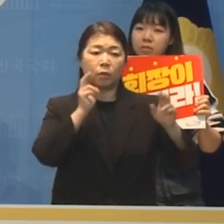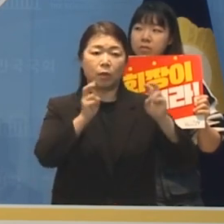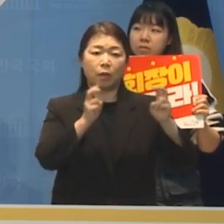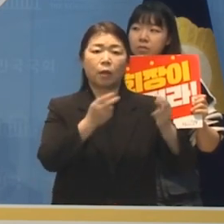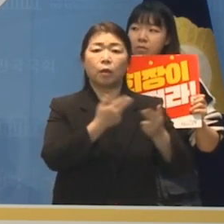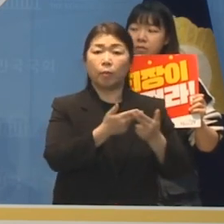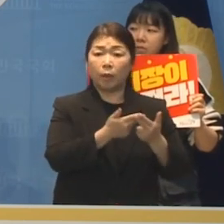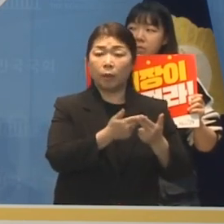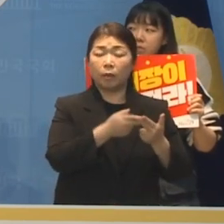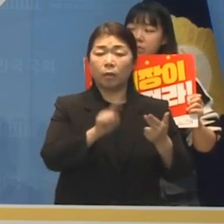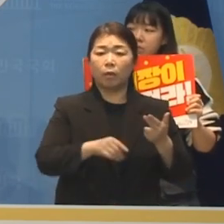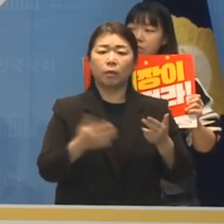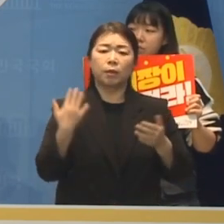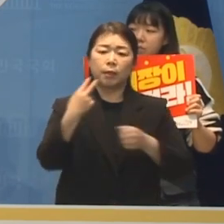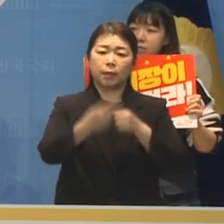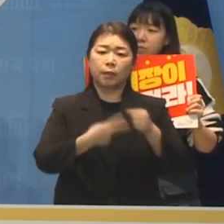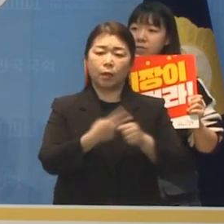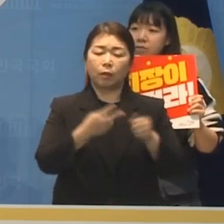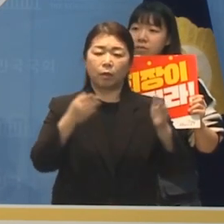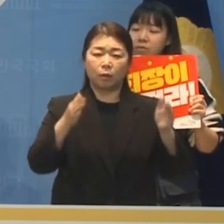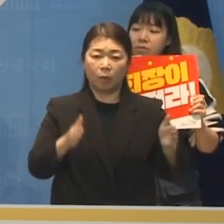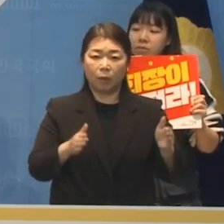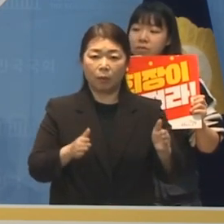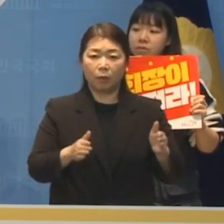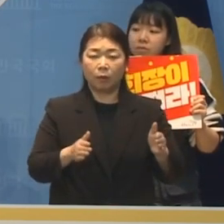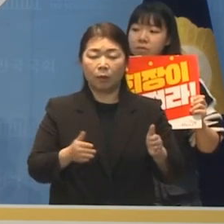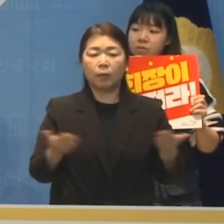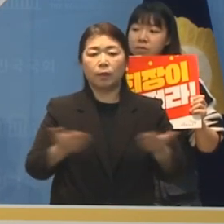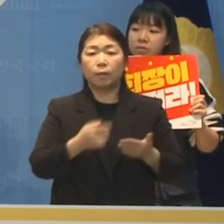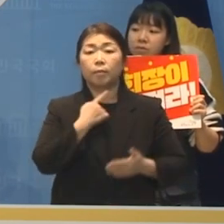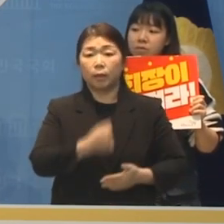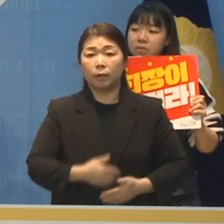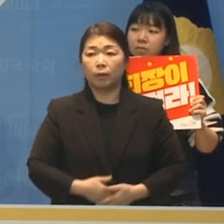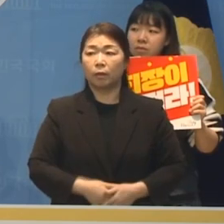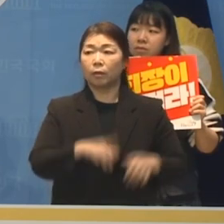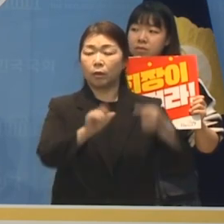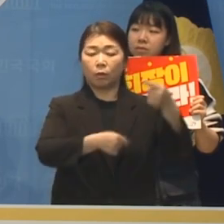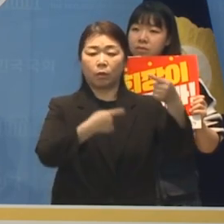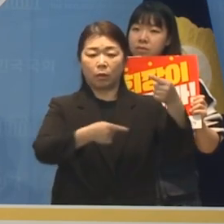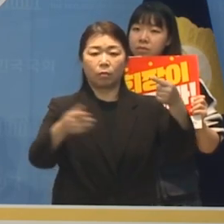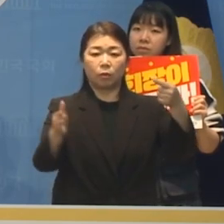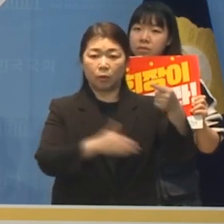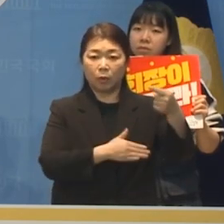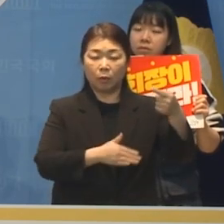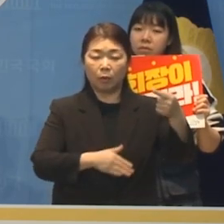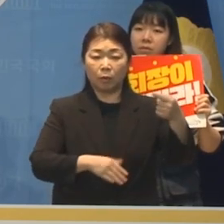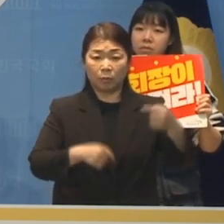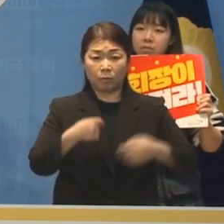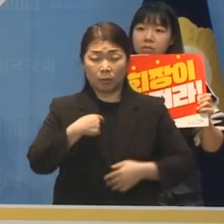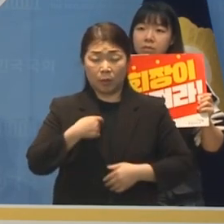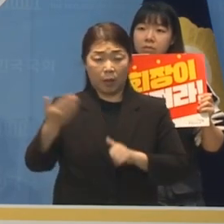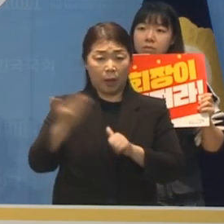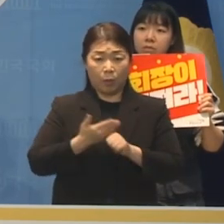한국전기공사협회에서 지난 2년 동안 미원이었습니다. 1월 1일부터는 스스로를 해고자라